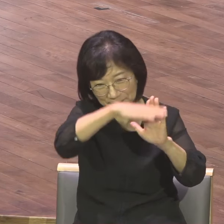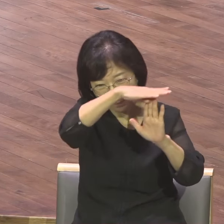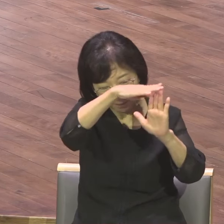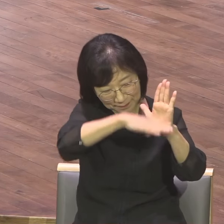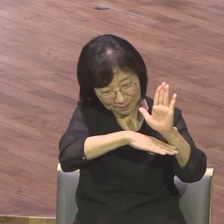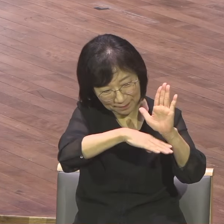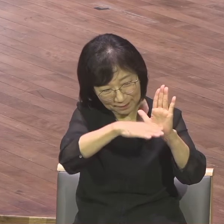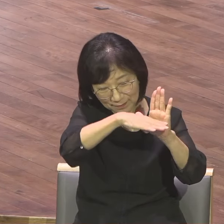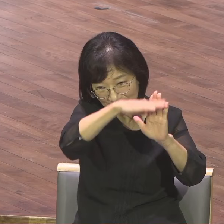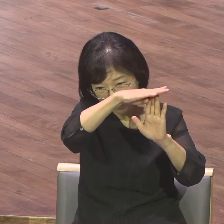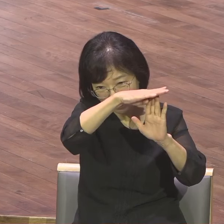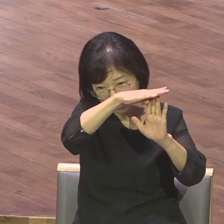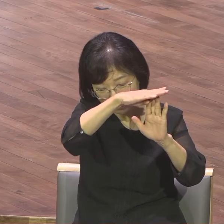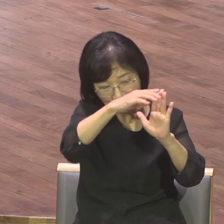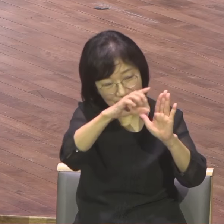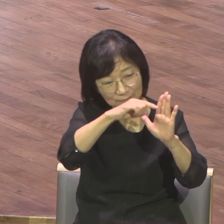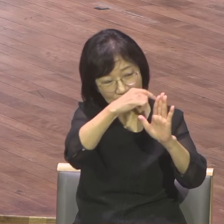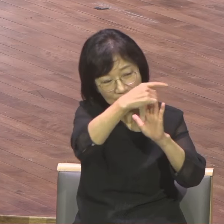북이스라엘이 아람이라고 부르는